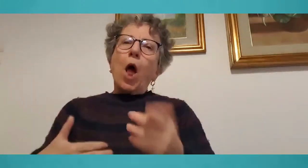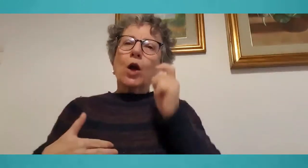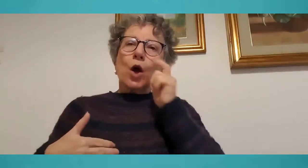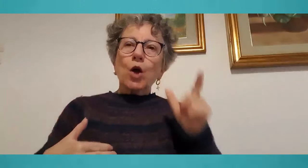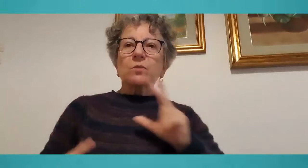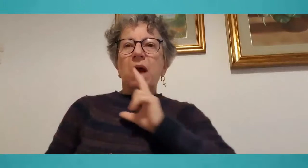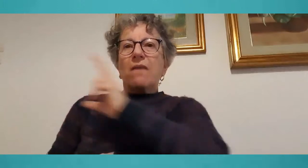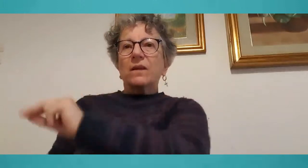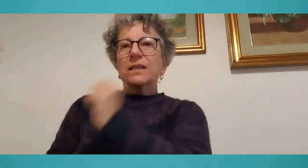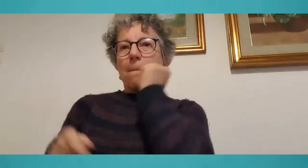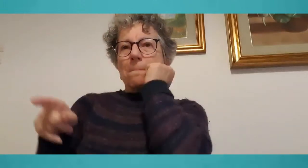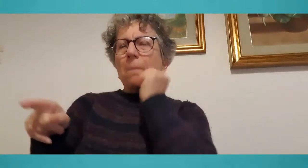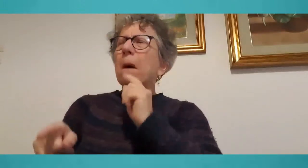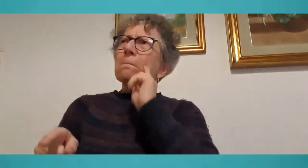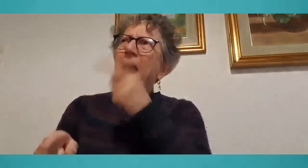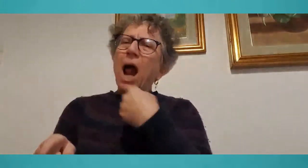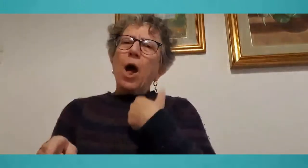lara kami apa